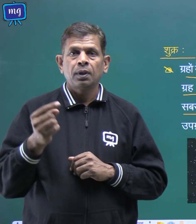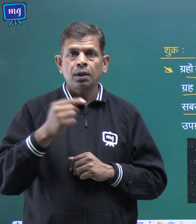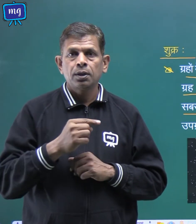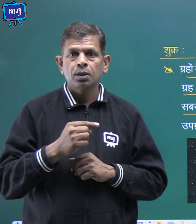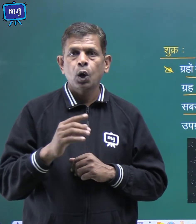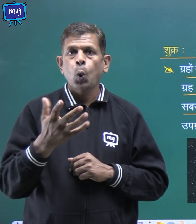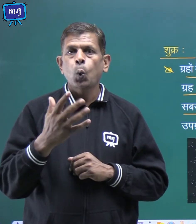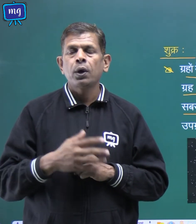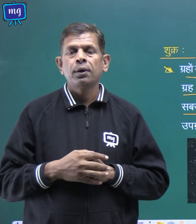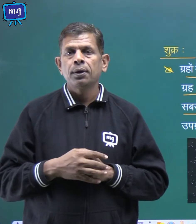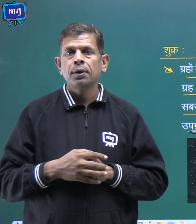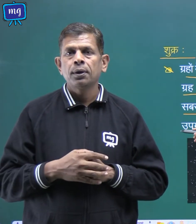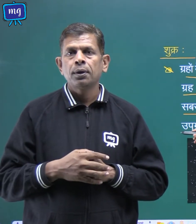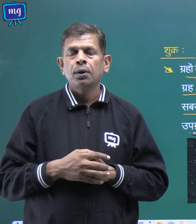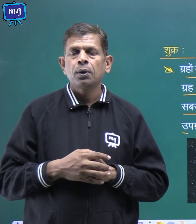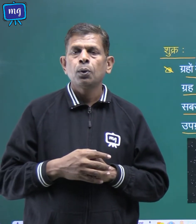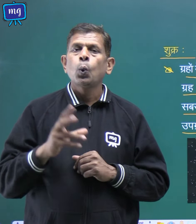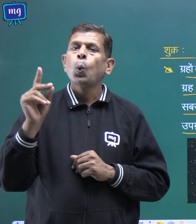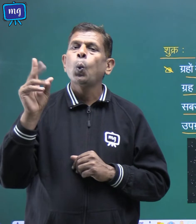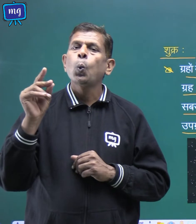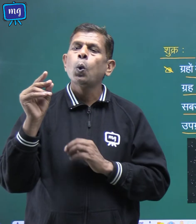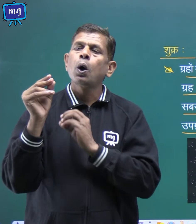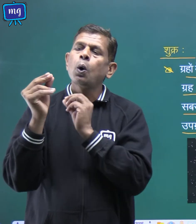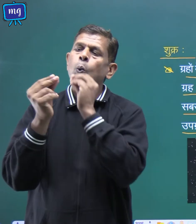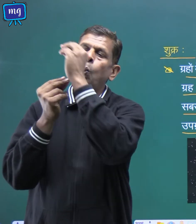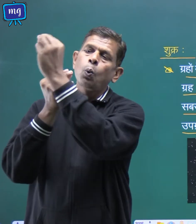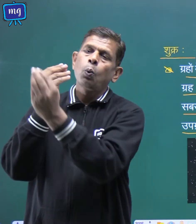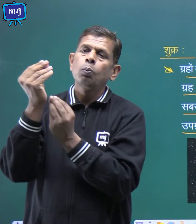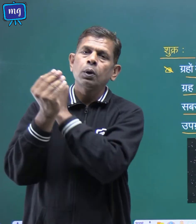इसका कोई उपग्रह नहीं है।